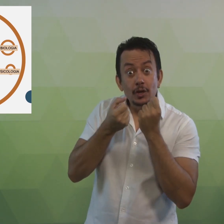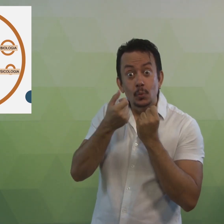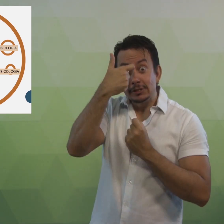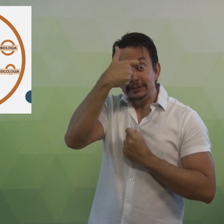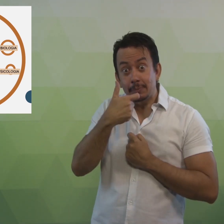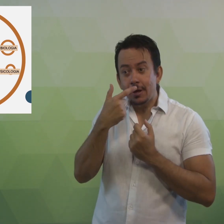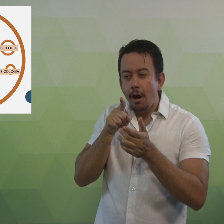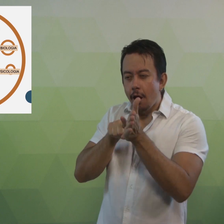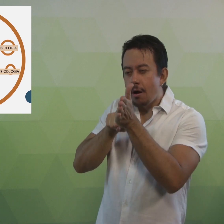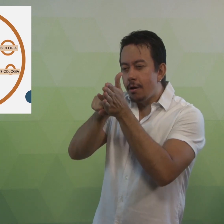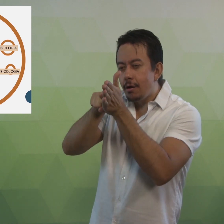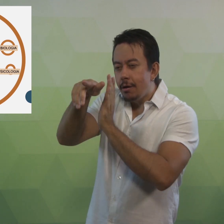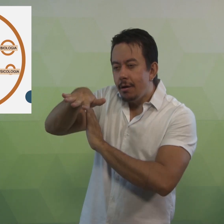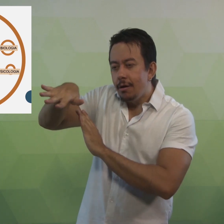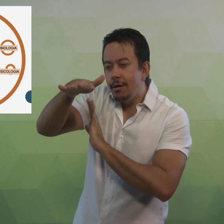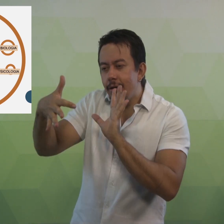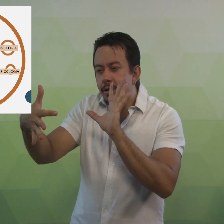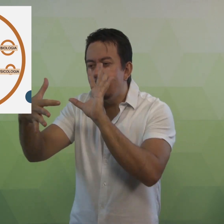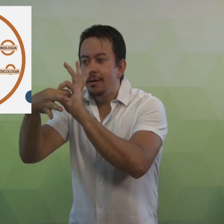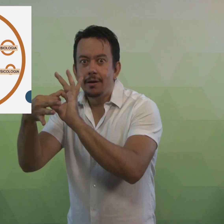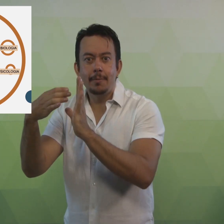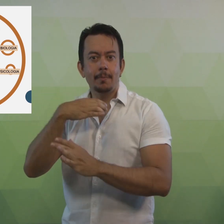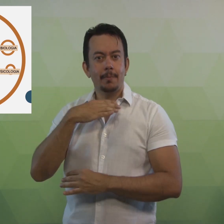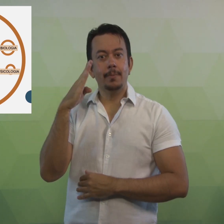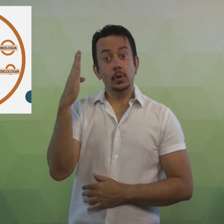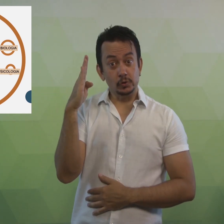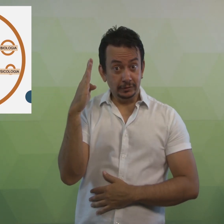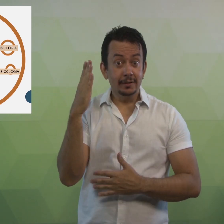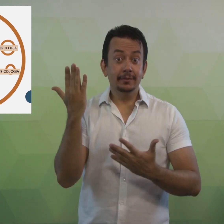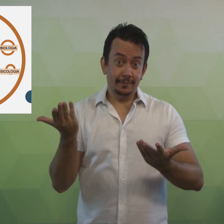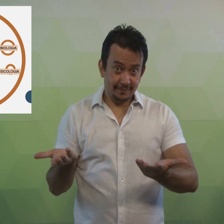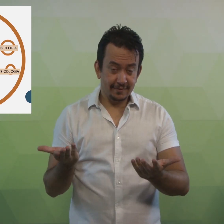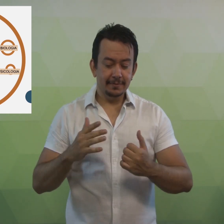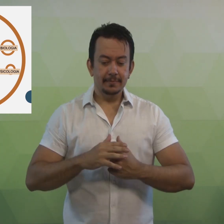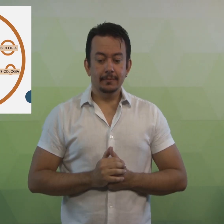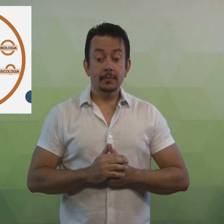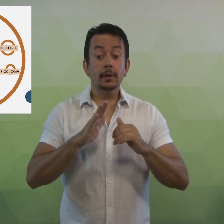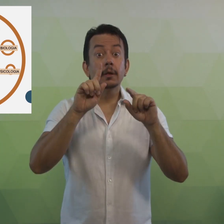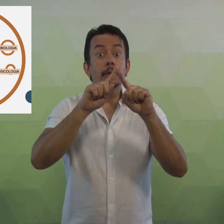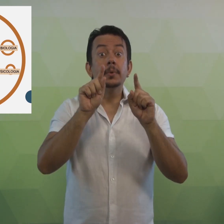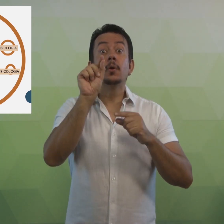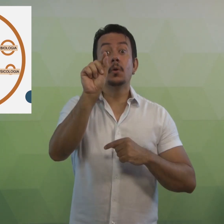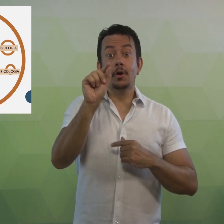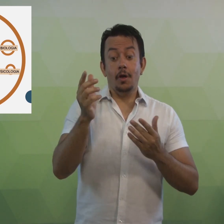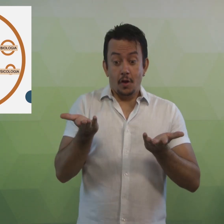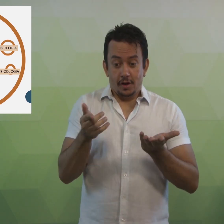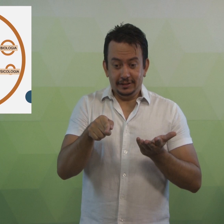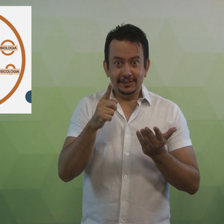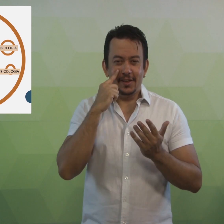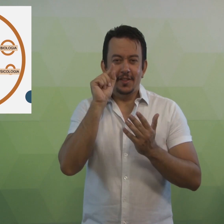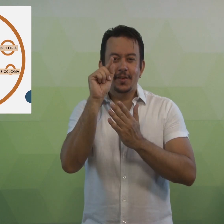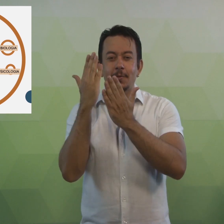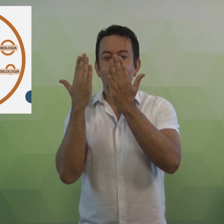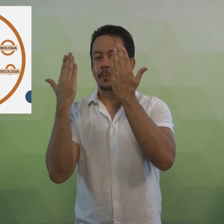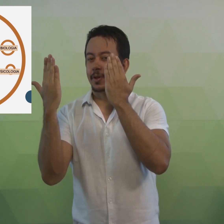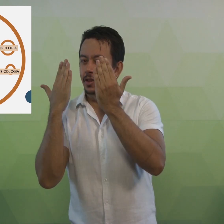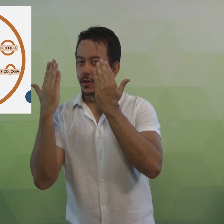animal, por exemplo. Então, a linguística ela vai estar unida à biologia para trabalhar com essas questões